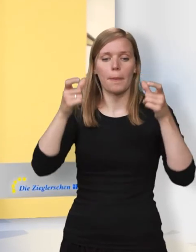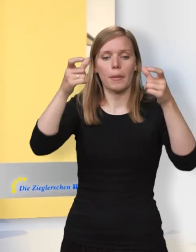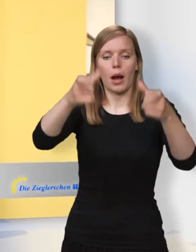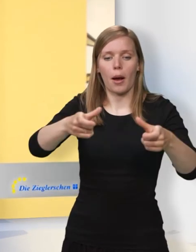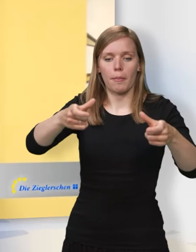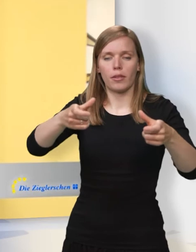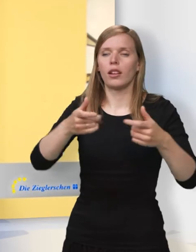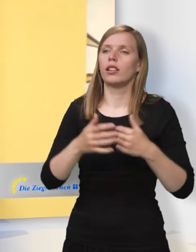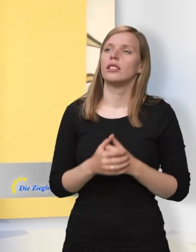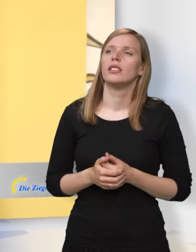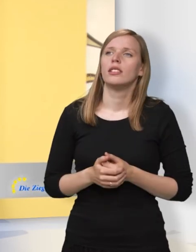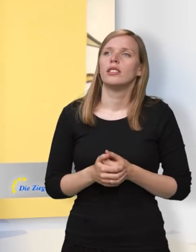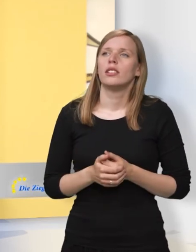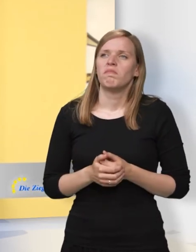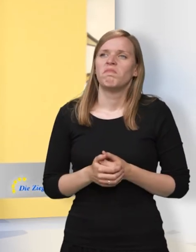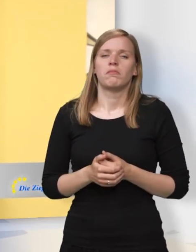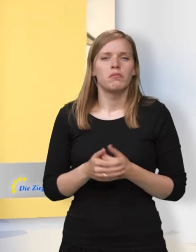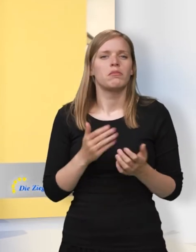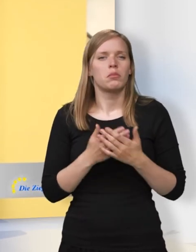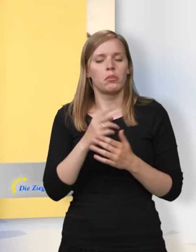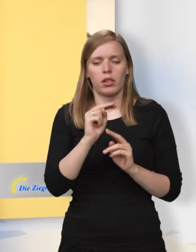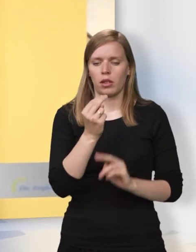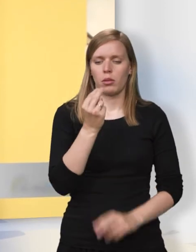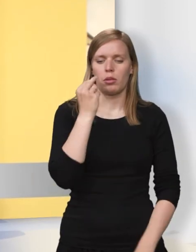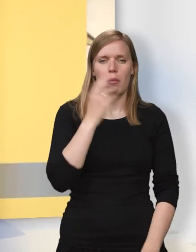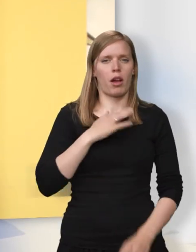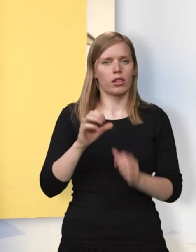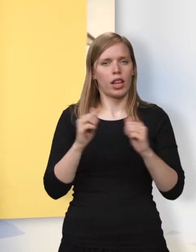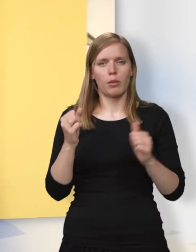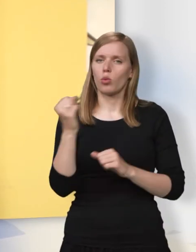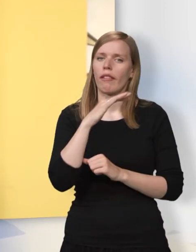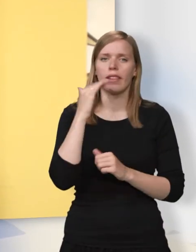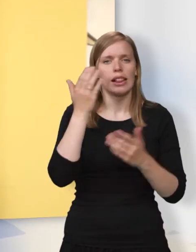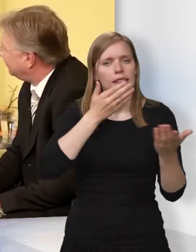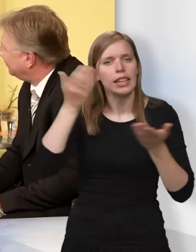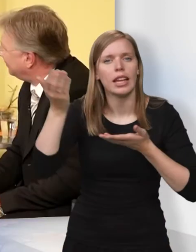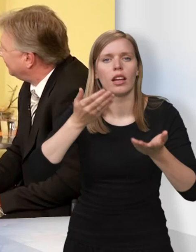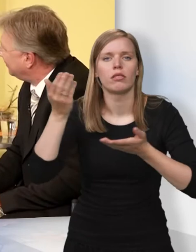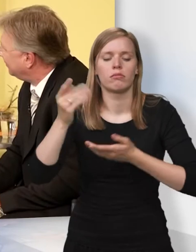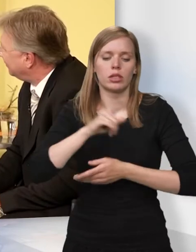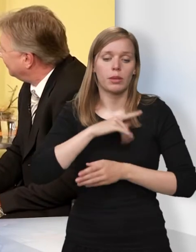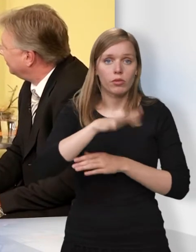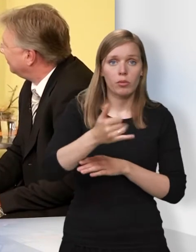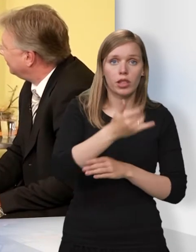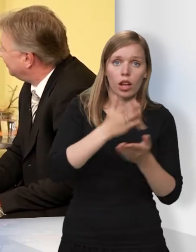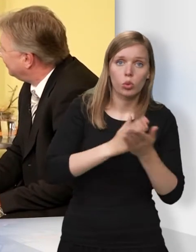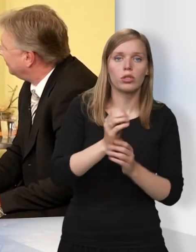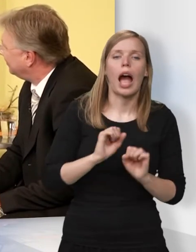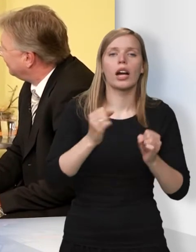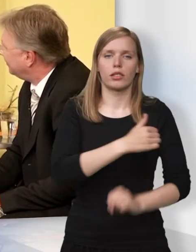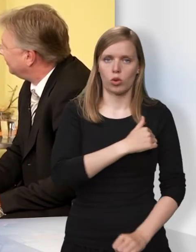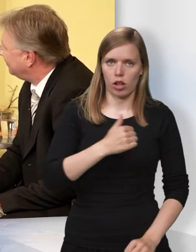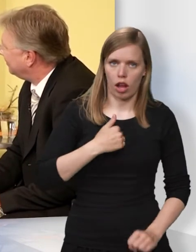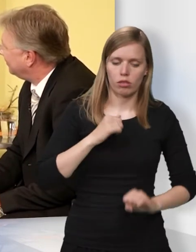ich in meinem Leben ziemlich viel gedient. Ich war in der Summe 15 Jahre lang aktiv Soldat und dann bis